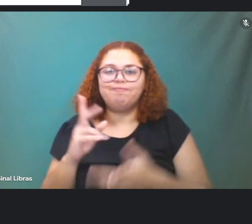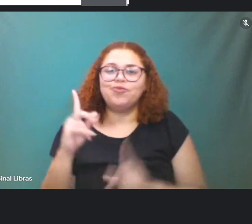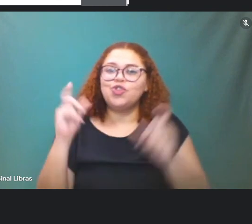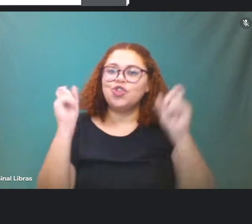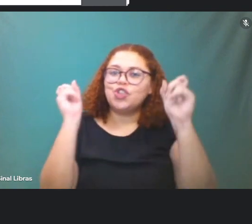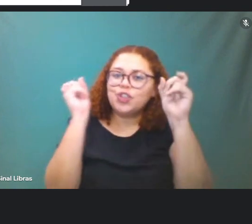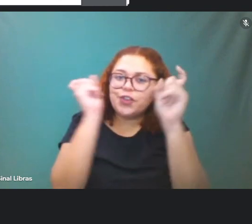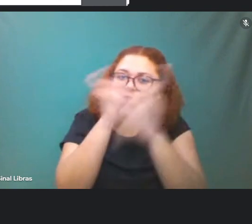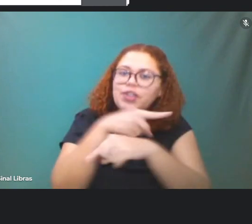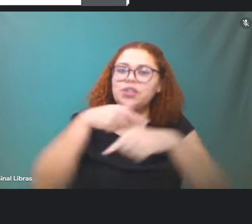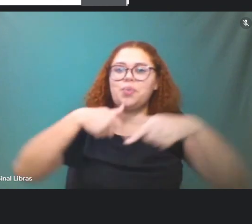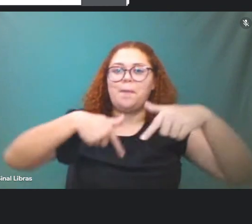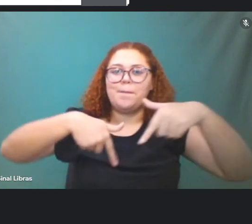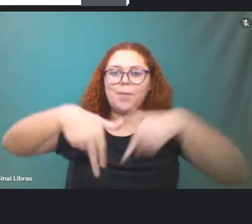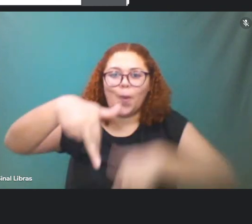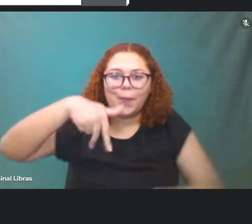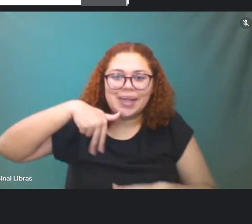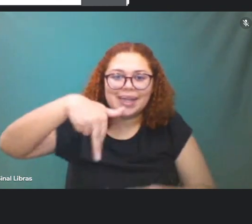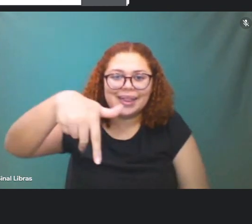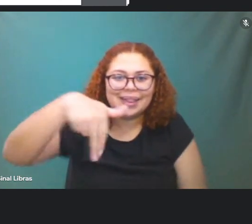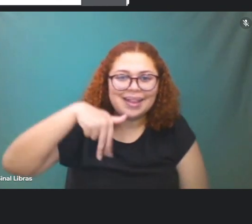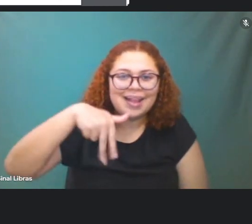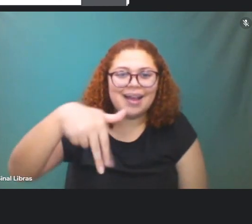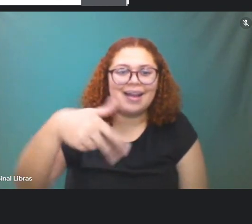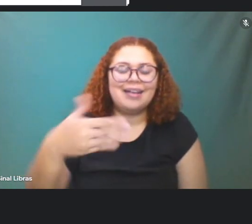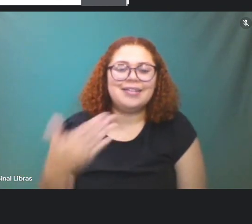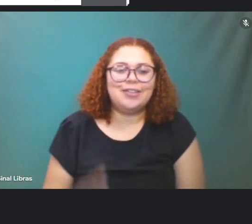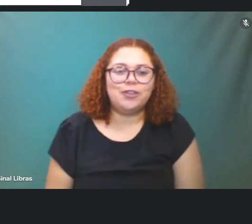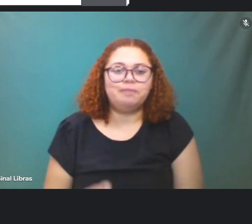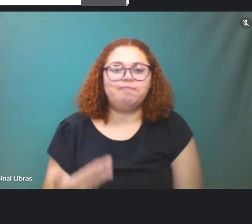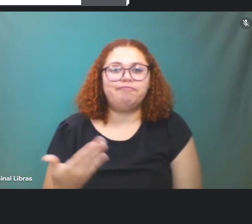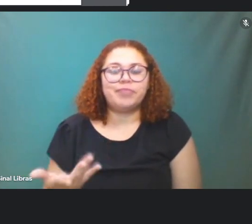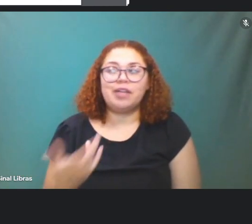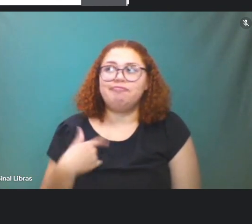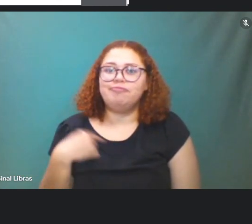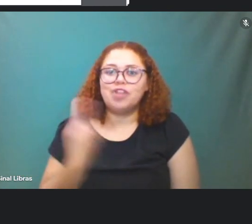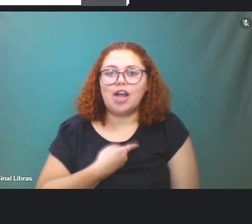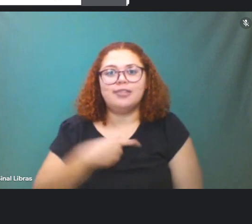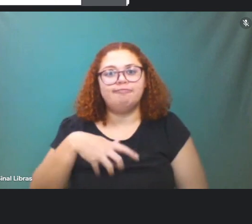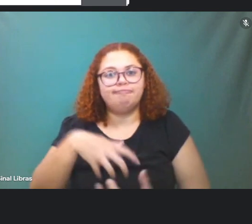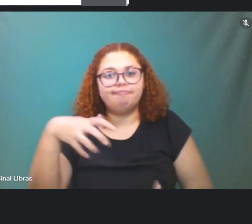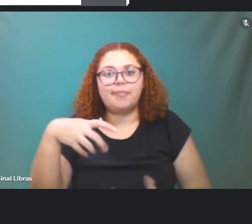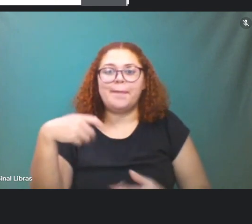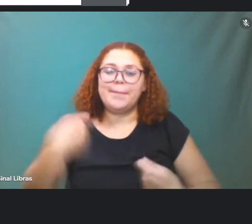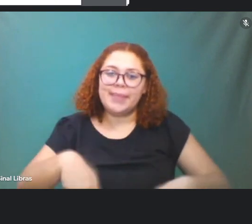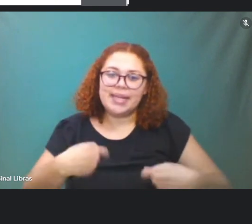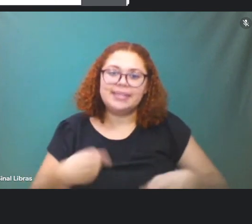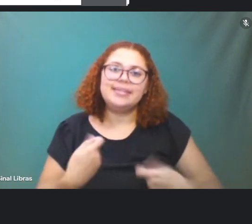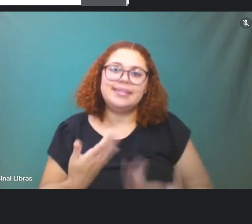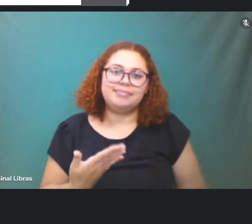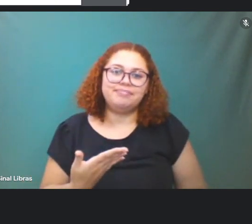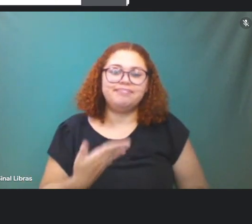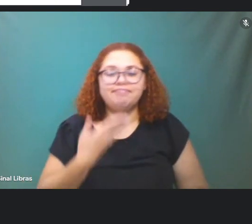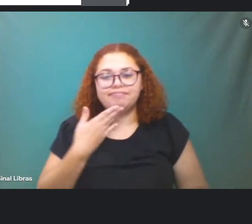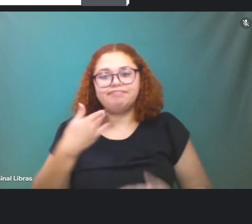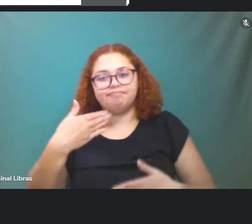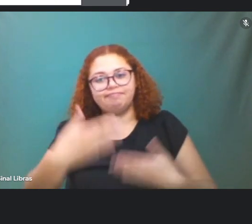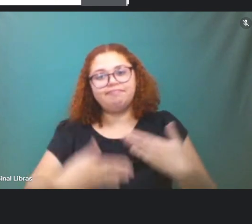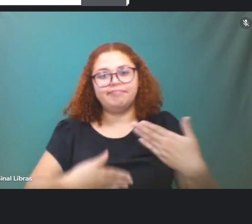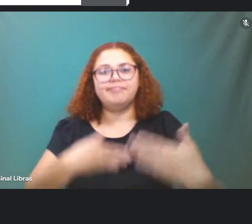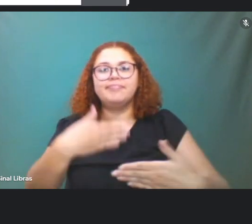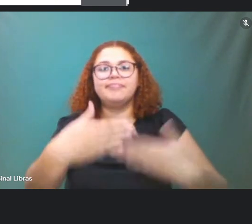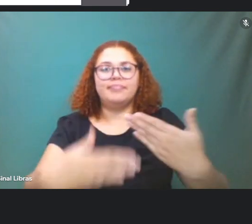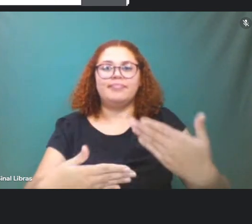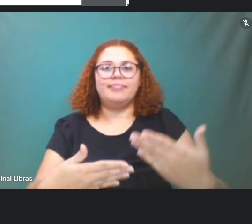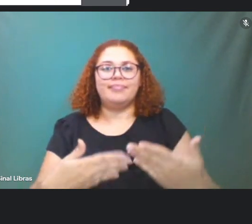quanto mais velho e velha a gente ficar, mais a gente vai ter necessidade de locomoção. Feliz é aquele que tem a